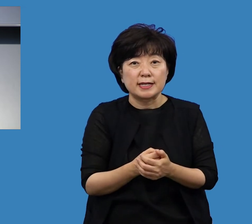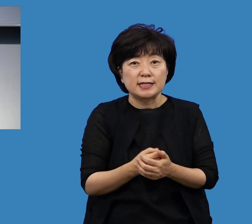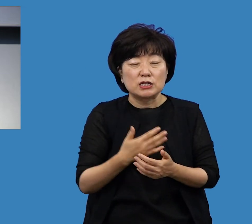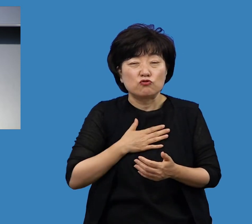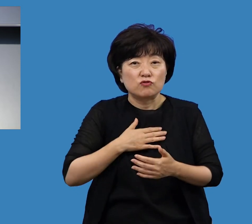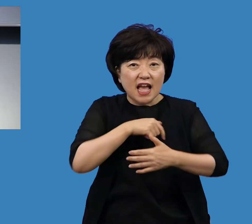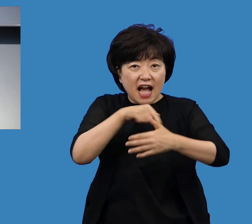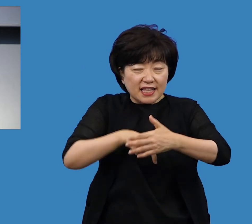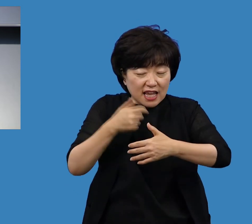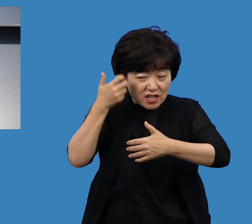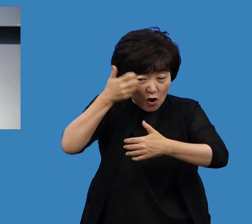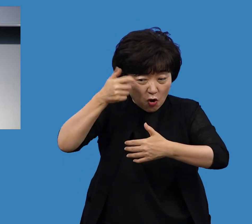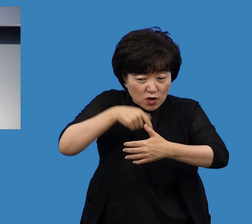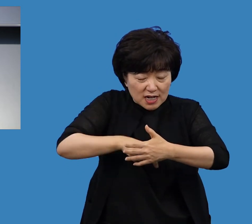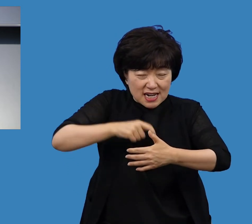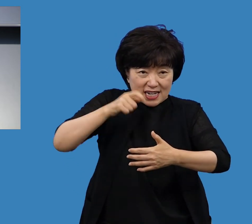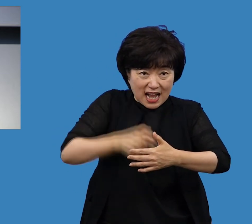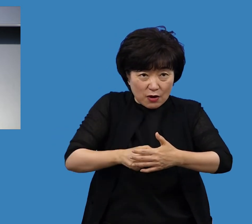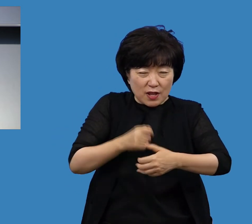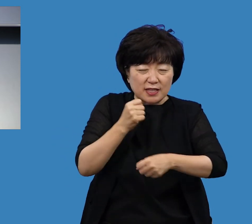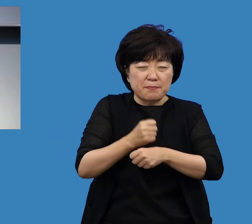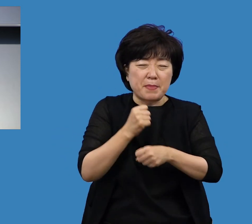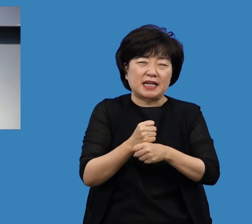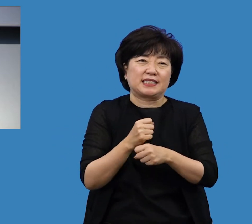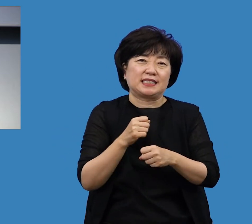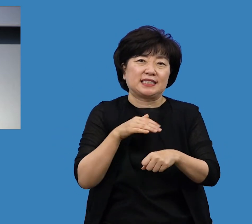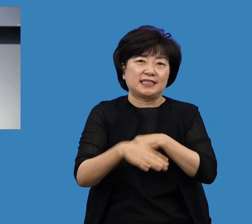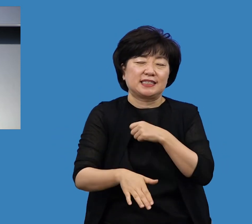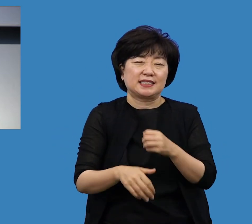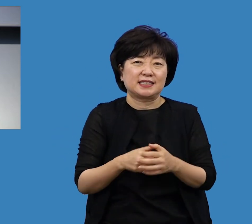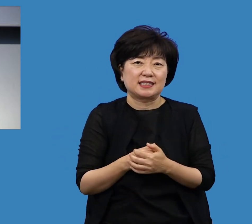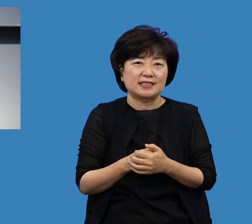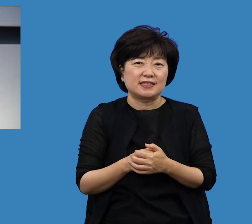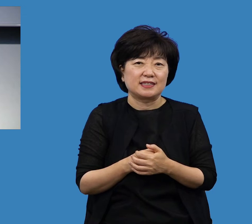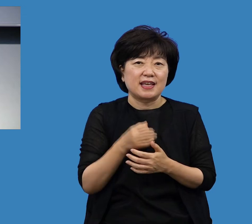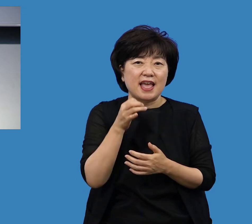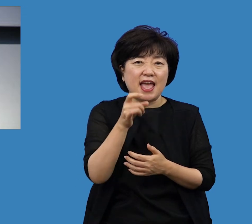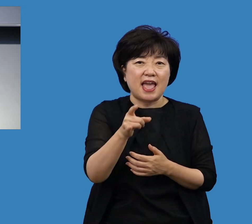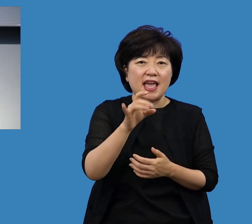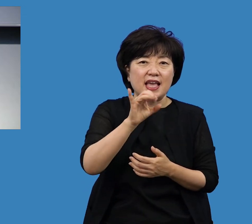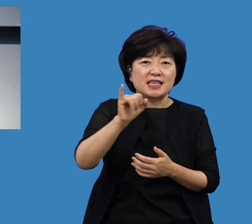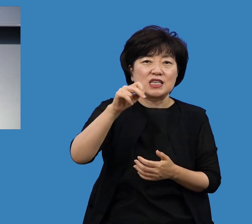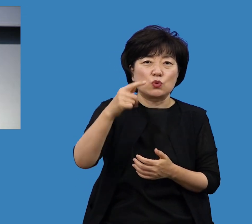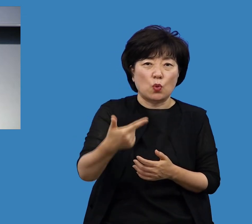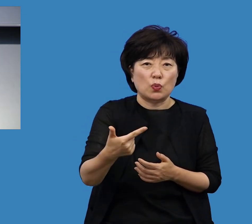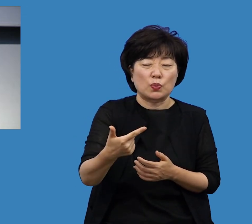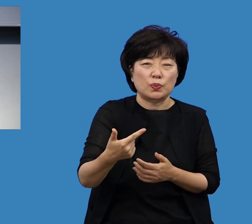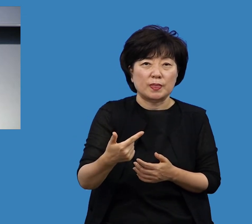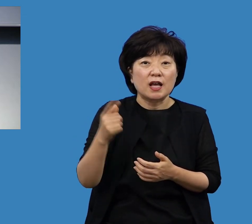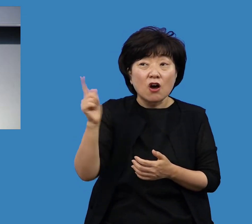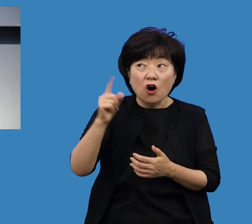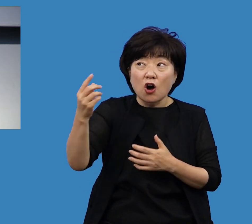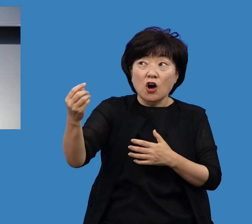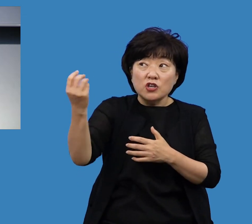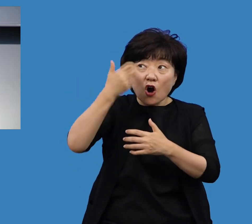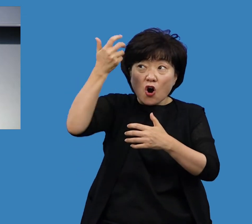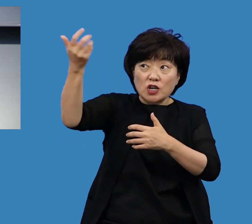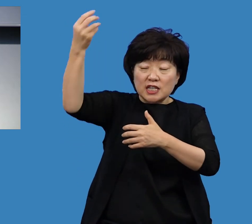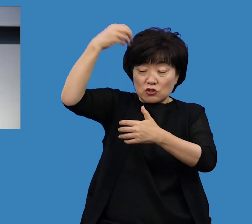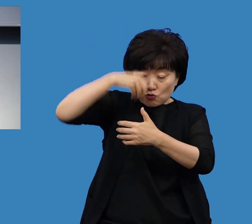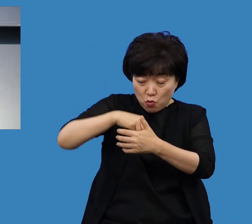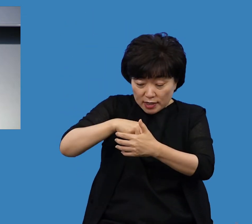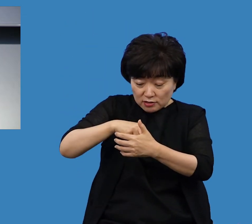영을 강화시키는데도 똑같은 방식이 쓰입니다. 에이돈하는 거예요. 우리 안에 어떤 영이 있어요. 그러면 이 영이